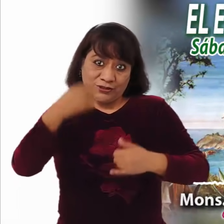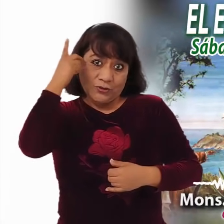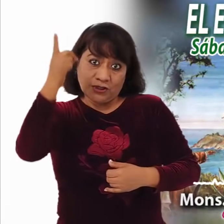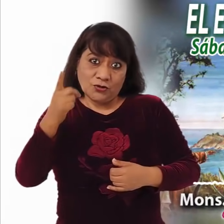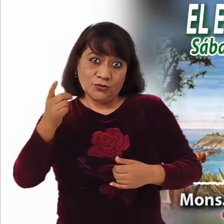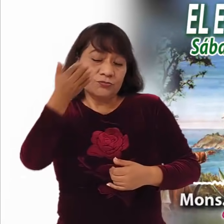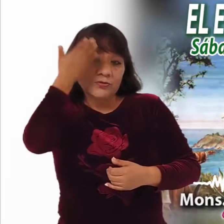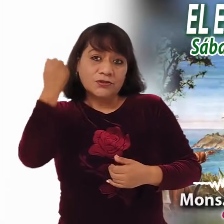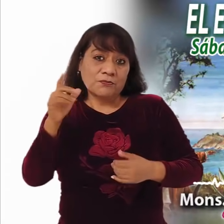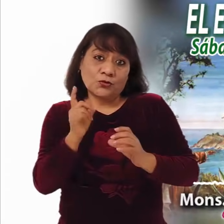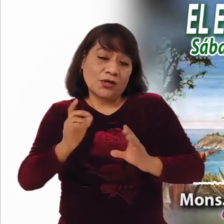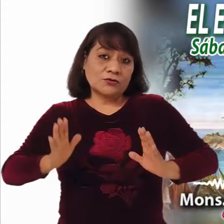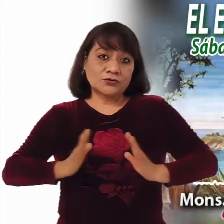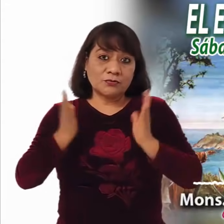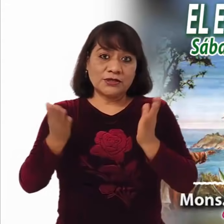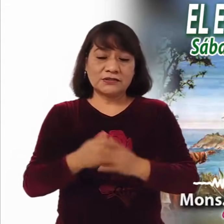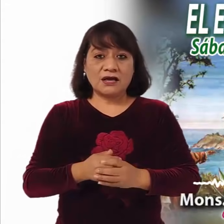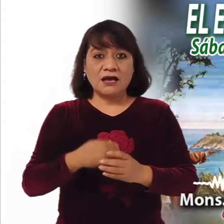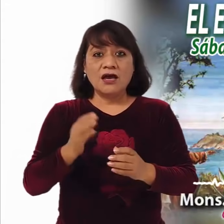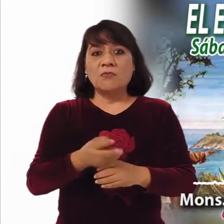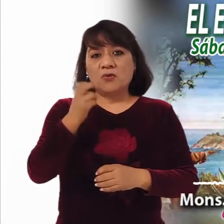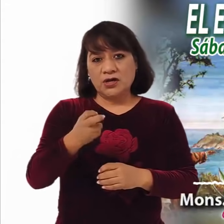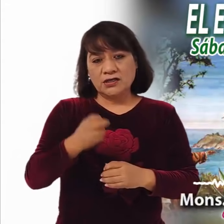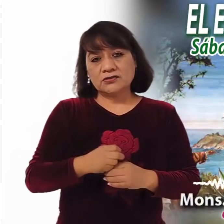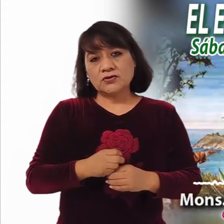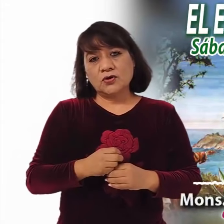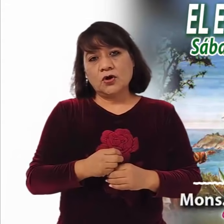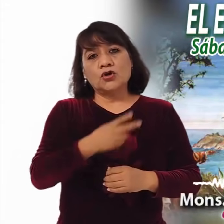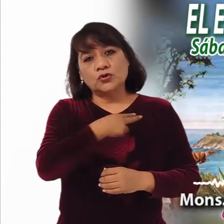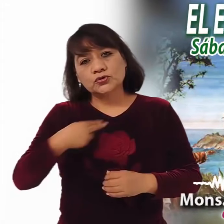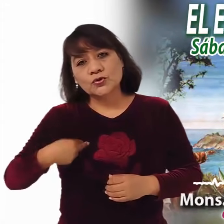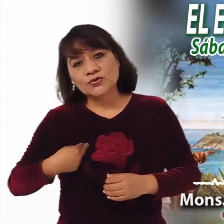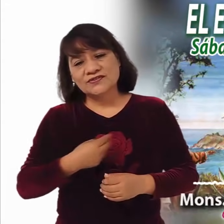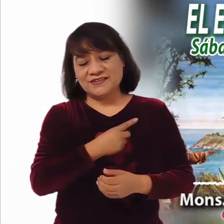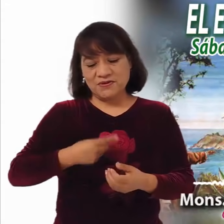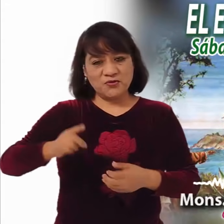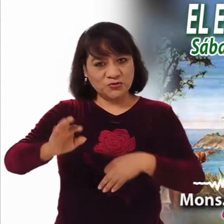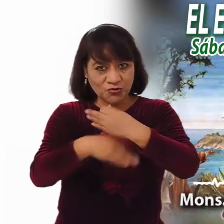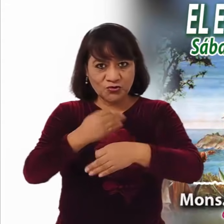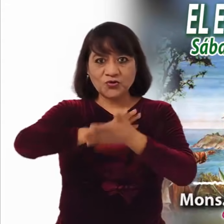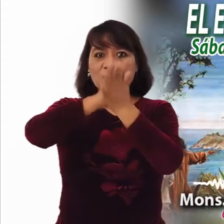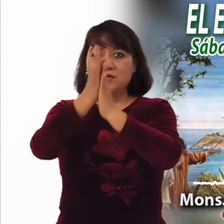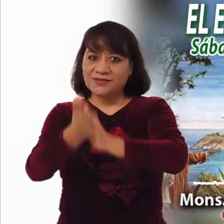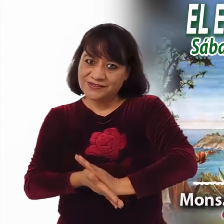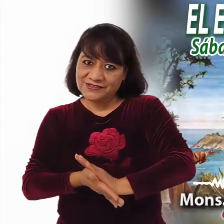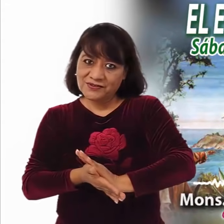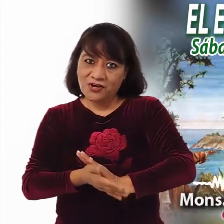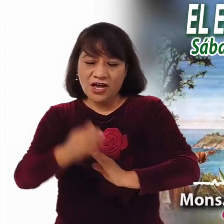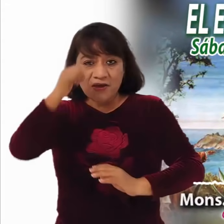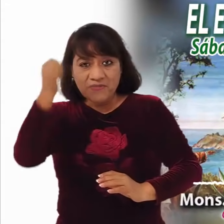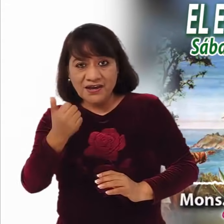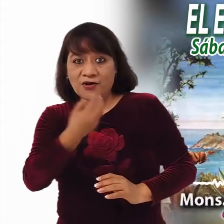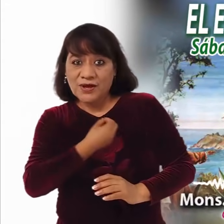puede llegar cuando menos lo esperemos. De ahí la conclusión muy clara: convertirse y hacer